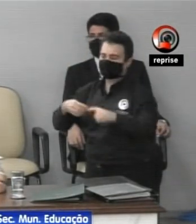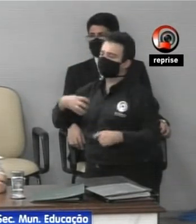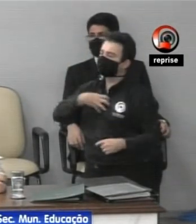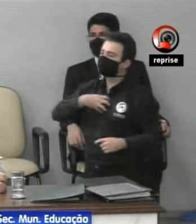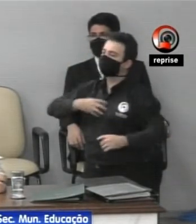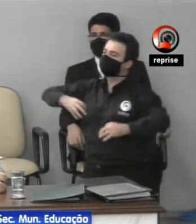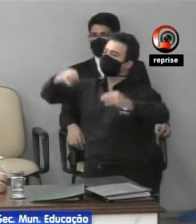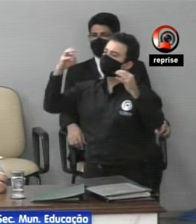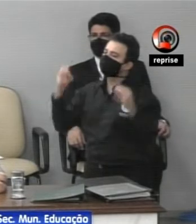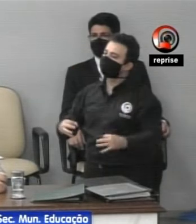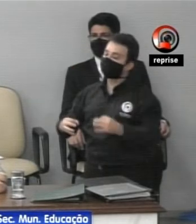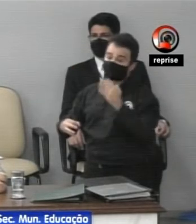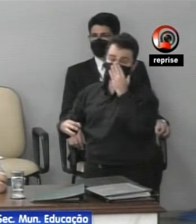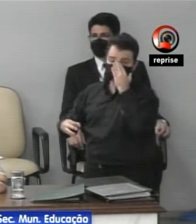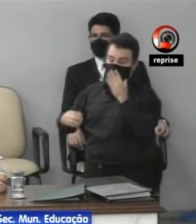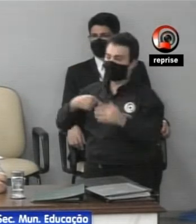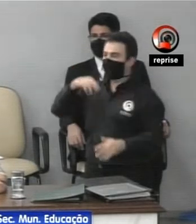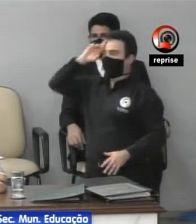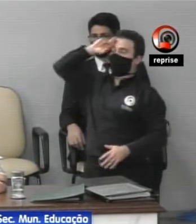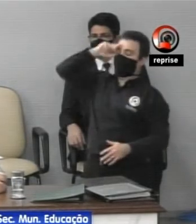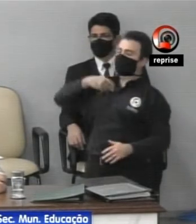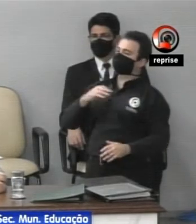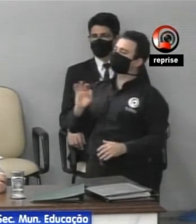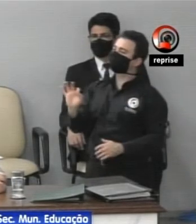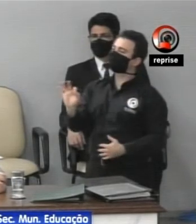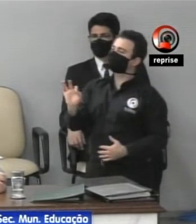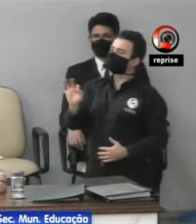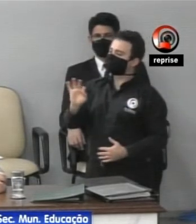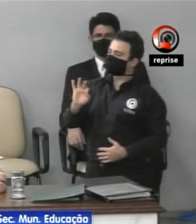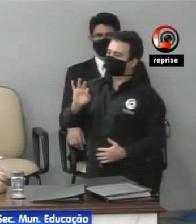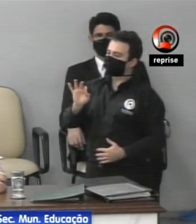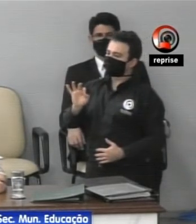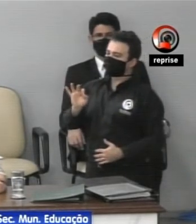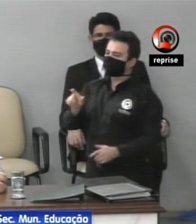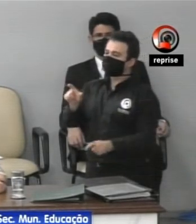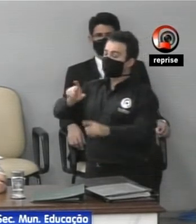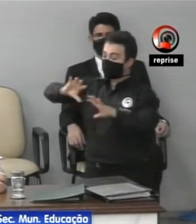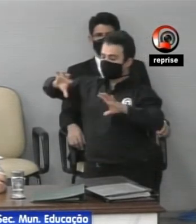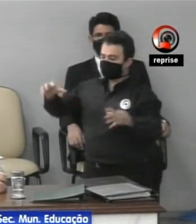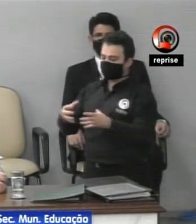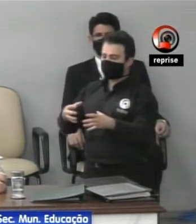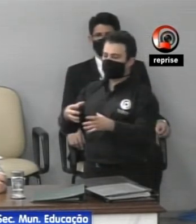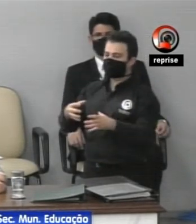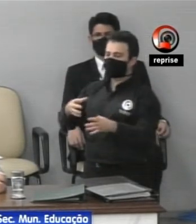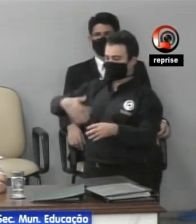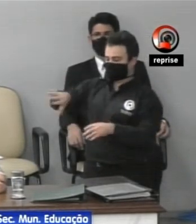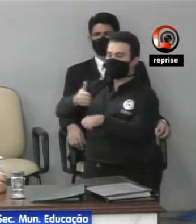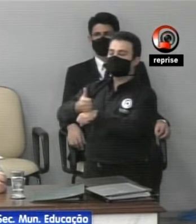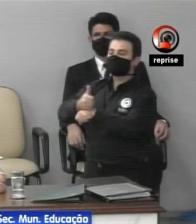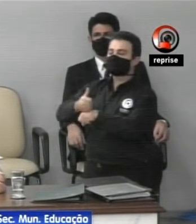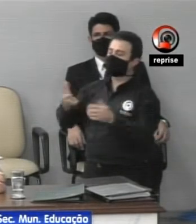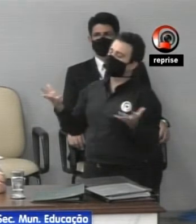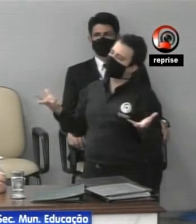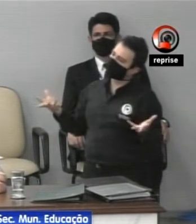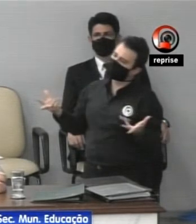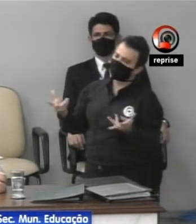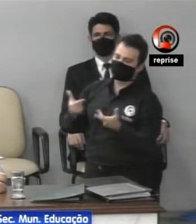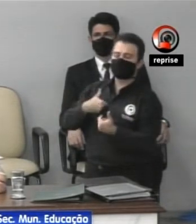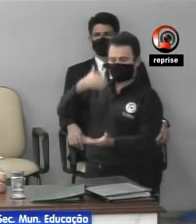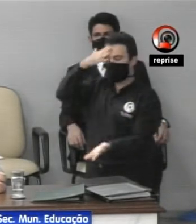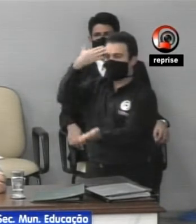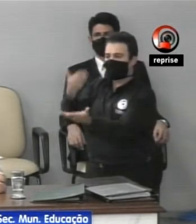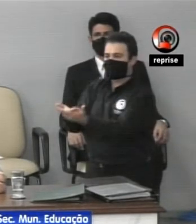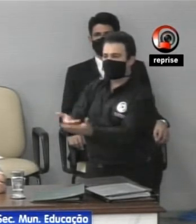a menor dúvida da qualidade técnica dos nossos profissionais e da capacidade